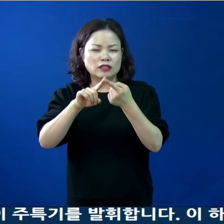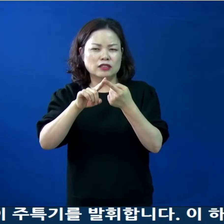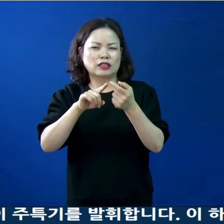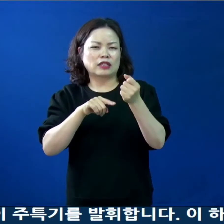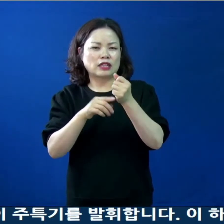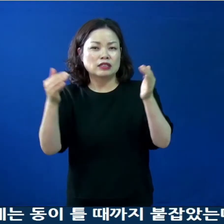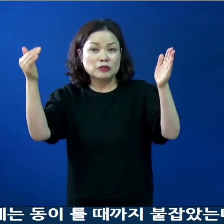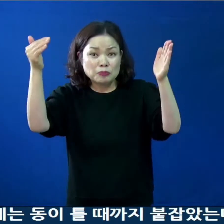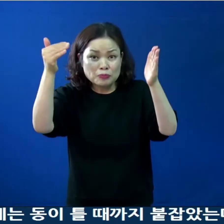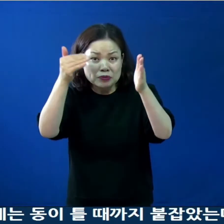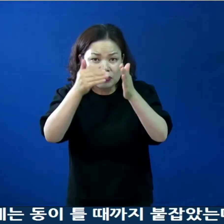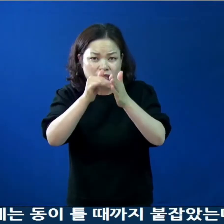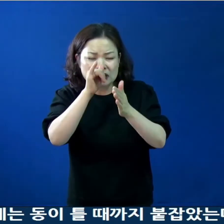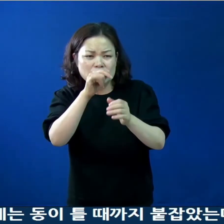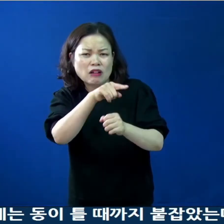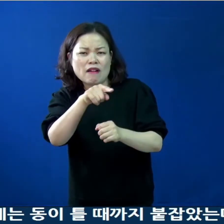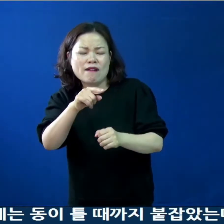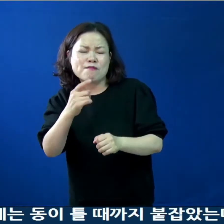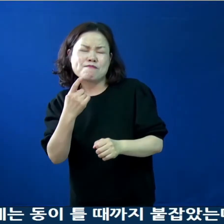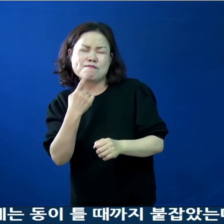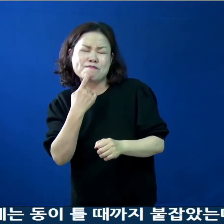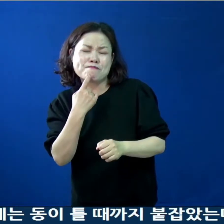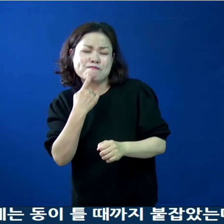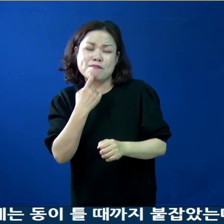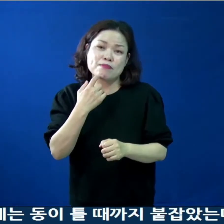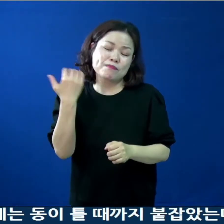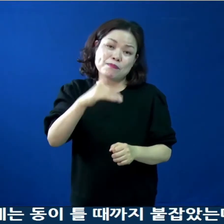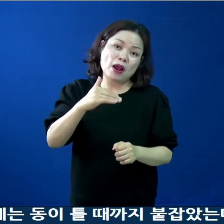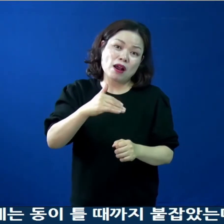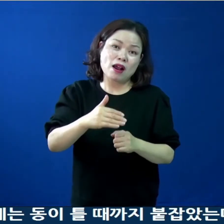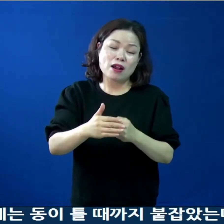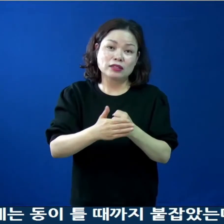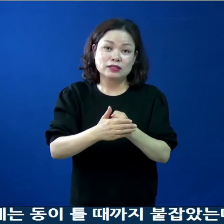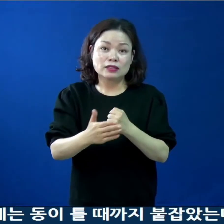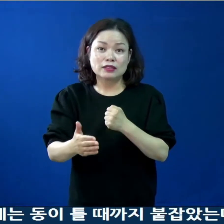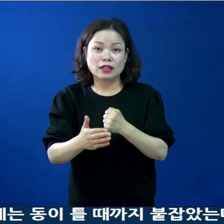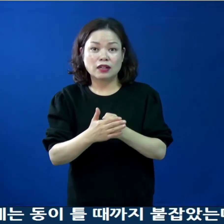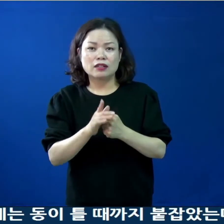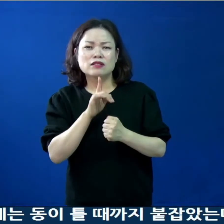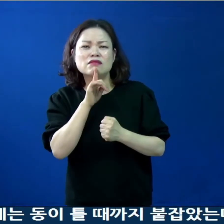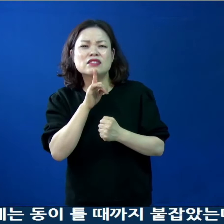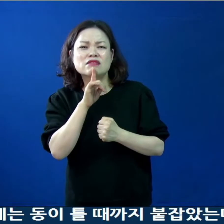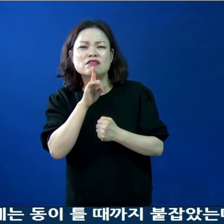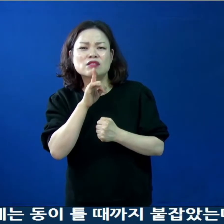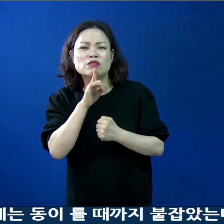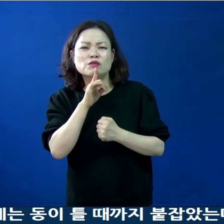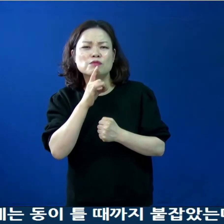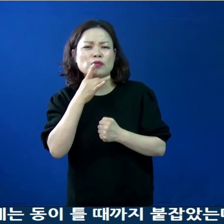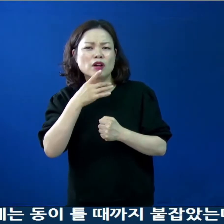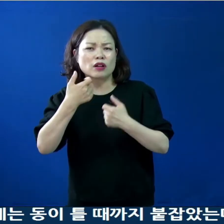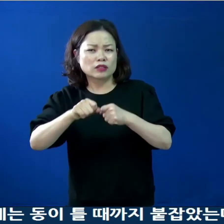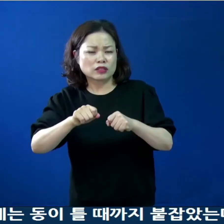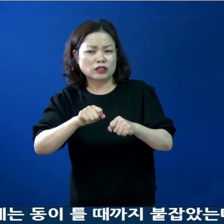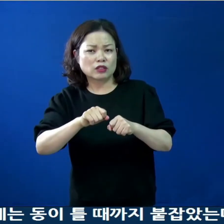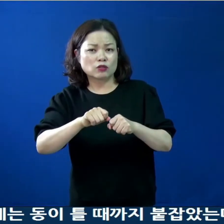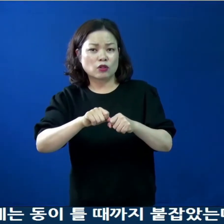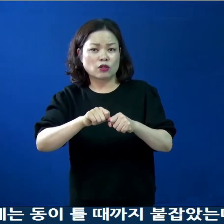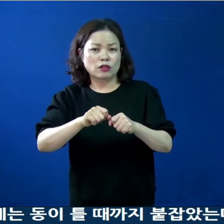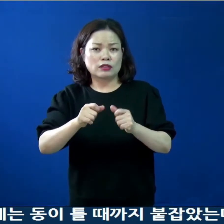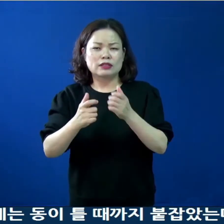친 것이죠. 이 환도뼈가 탁 쳤는데 그 환도뼈가 나가도 야곱이 놓지 않는